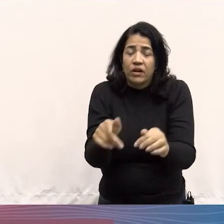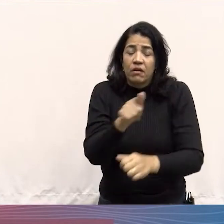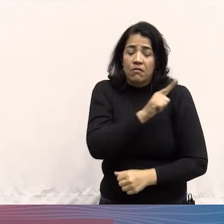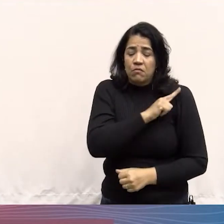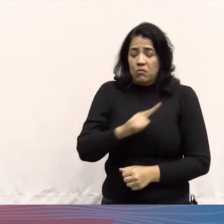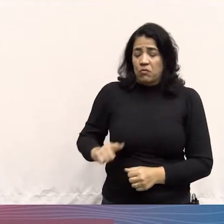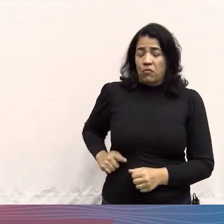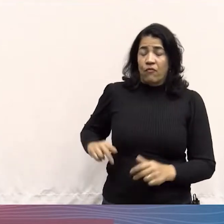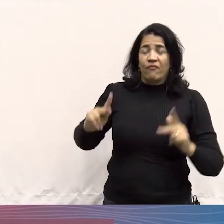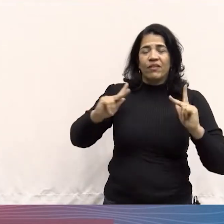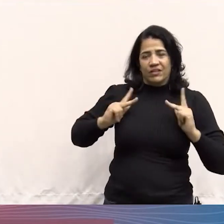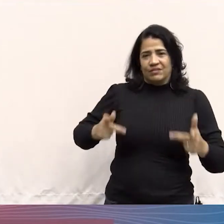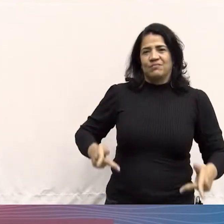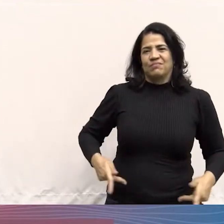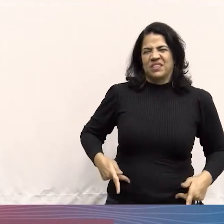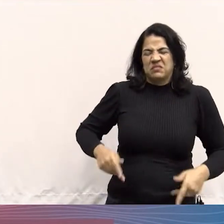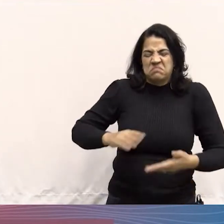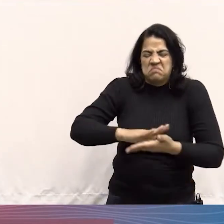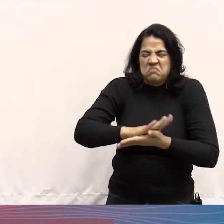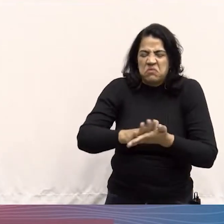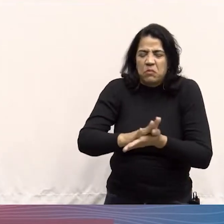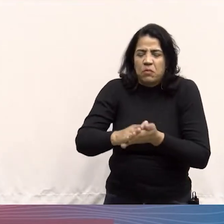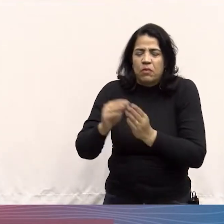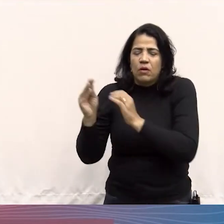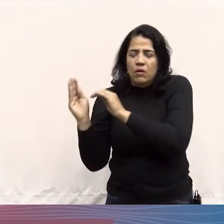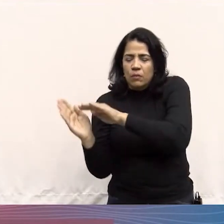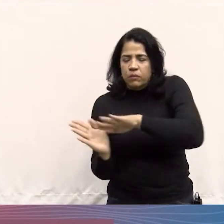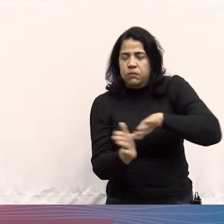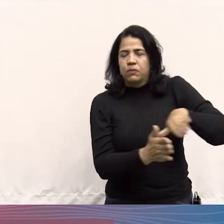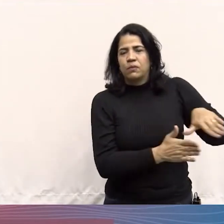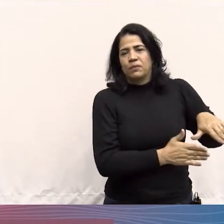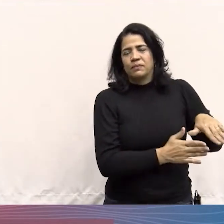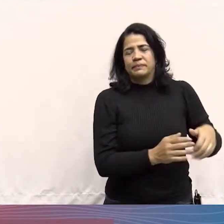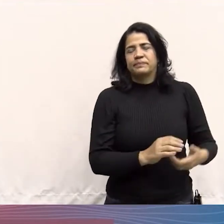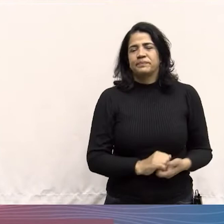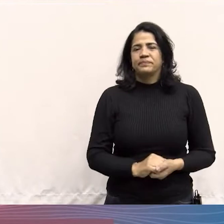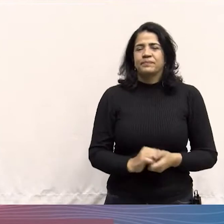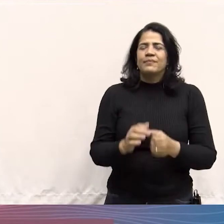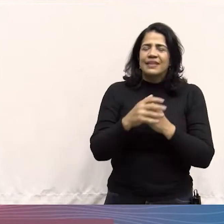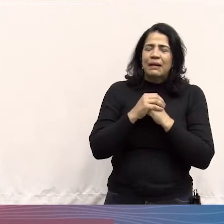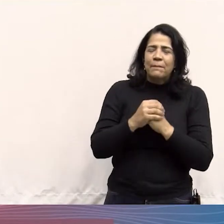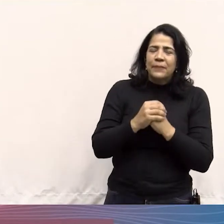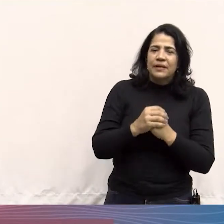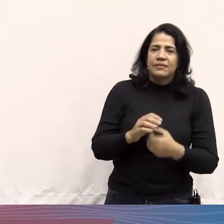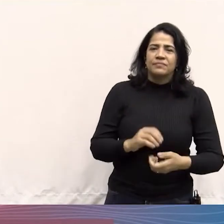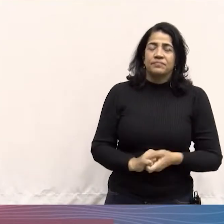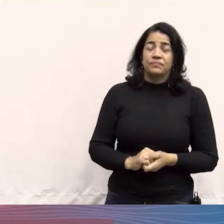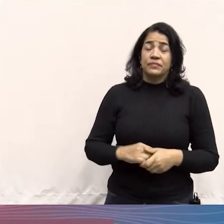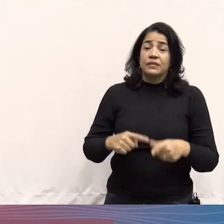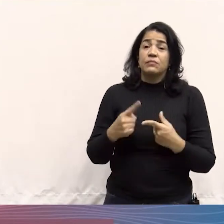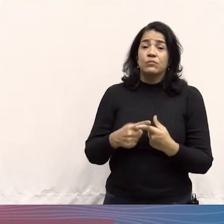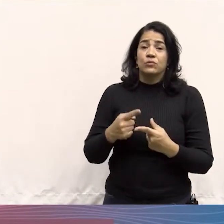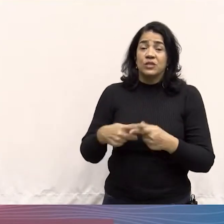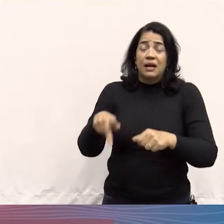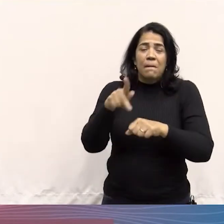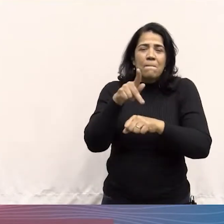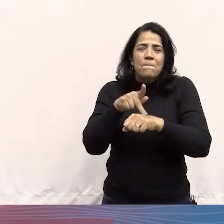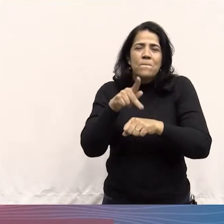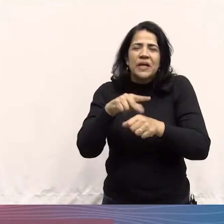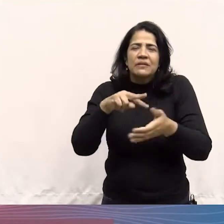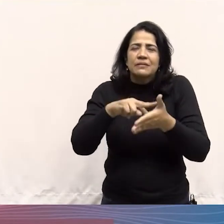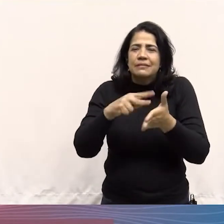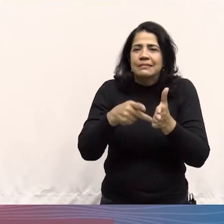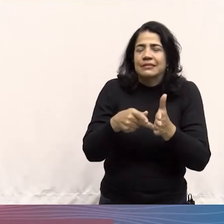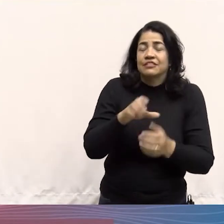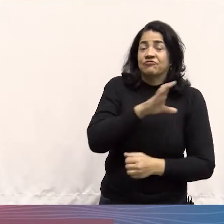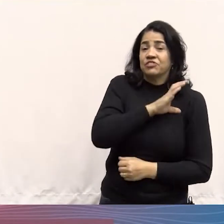Virou pó. Amém? Por uma pedra. Essa pedra é Cristo e